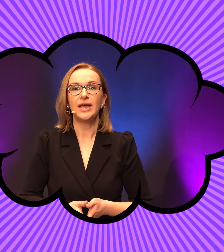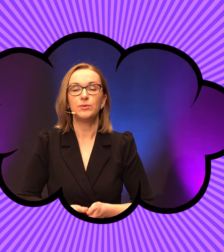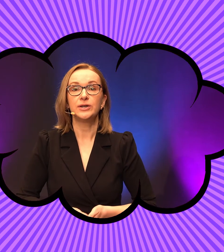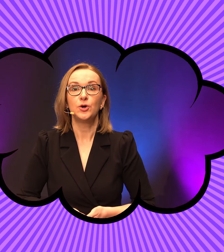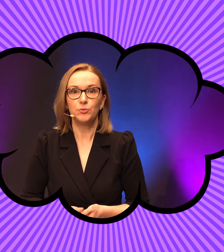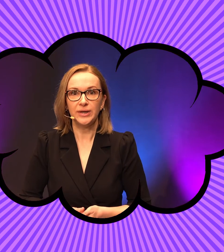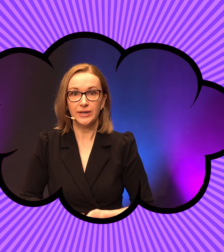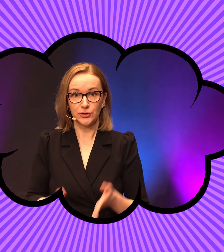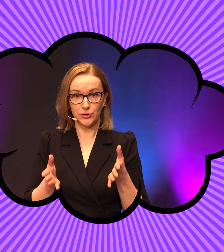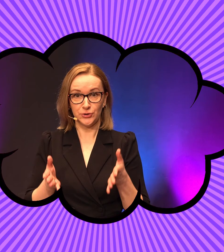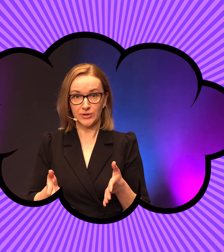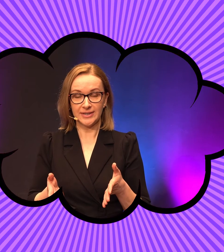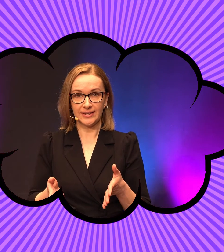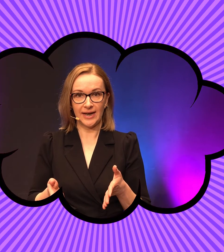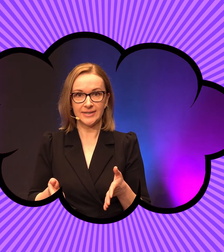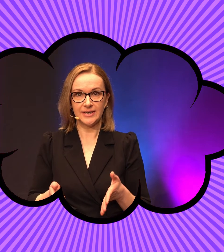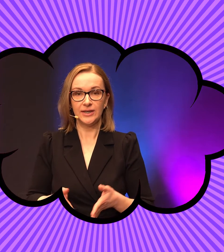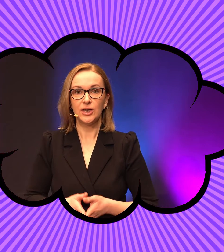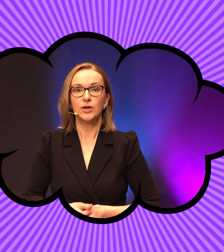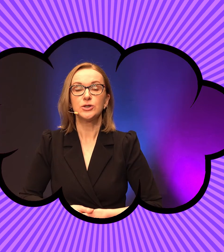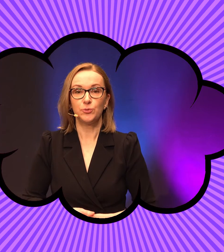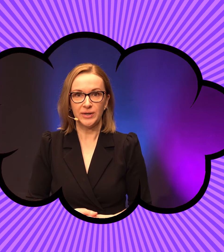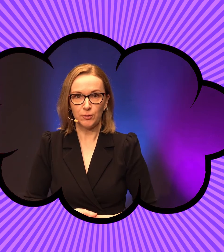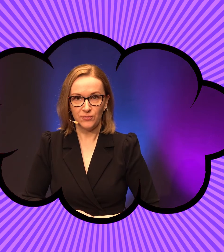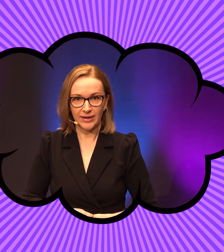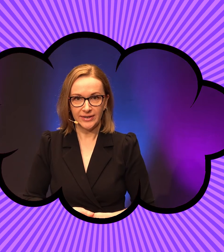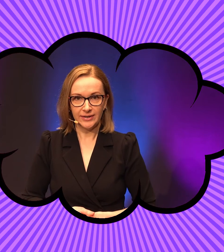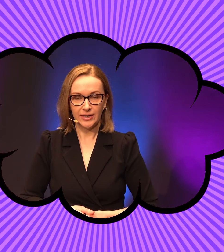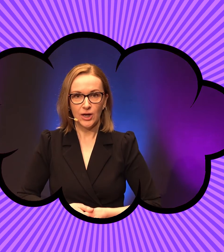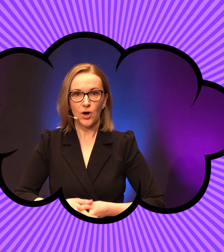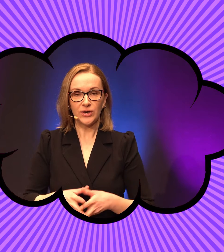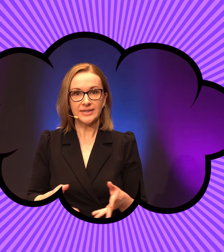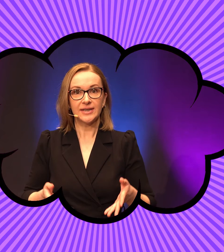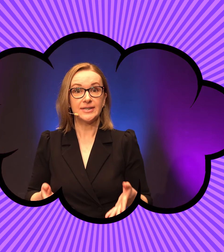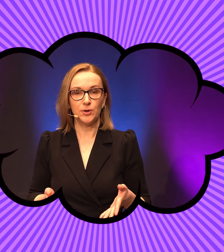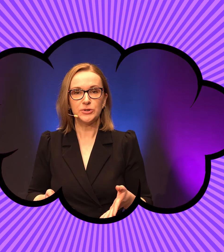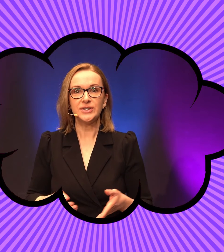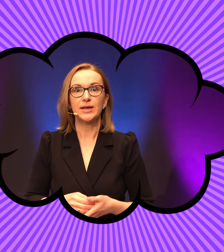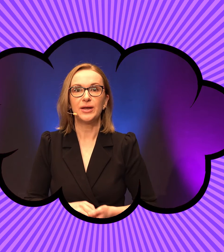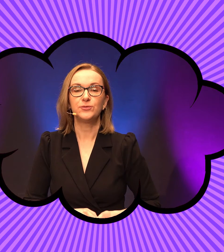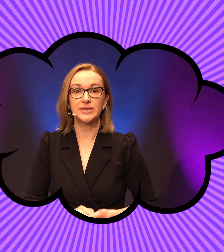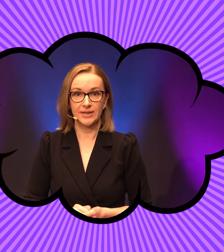rozwijały umiejętność koncentracji, skupienia uwagi oraz znajomości schematu własnego